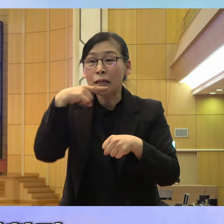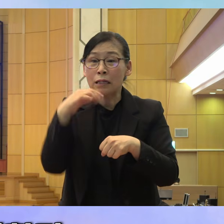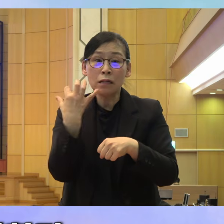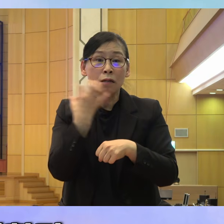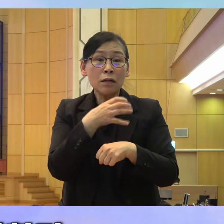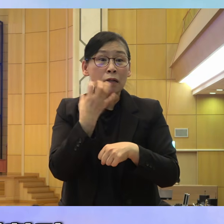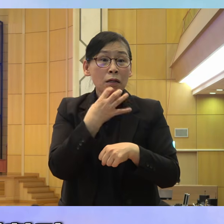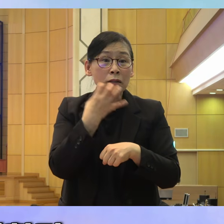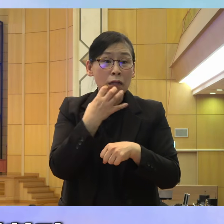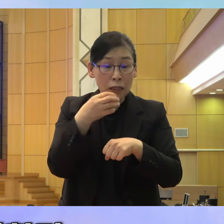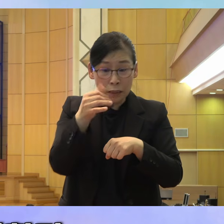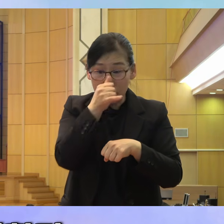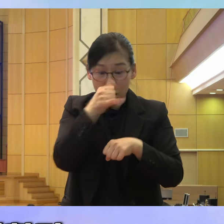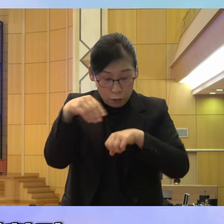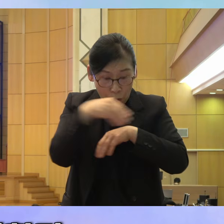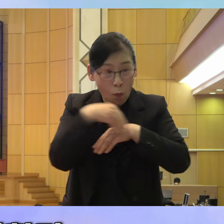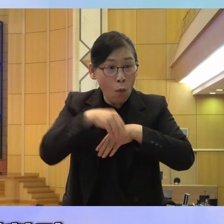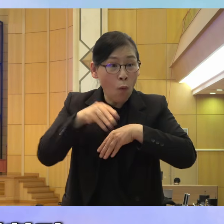하는 것은요,